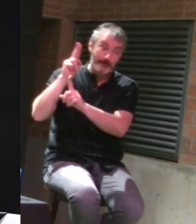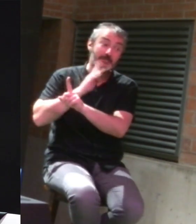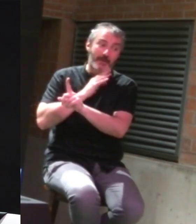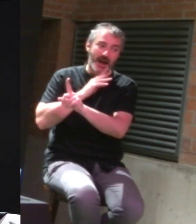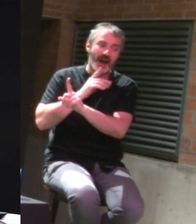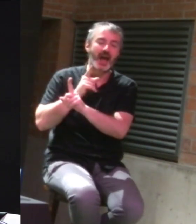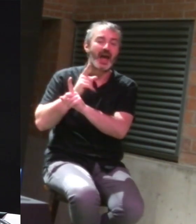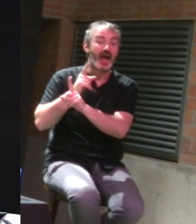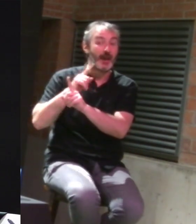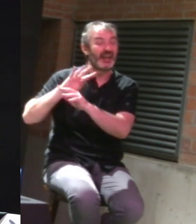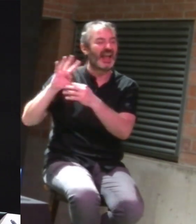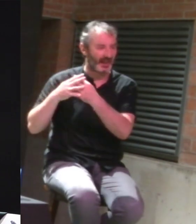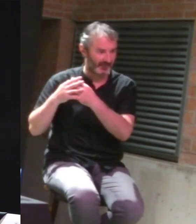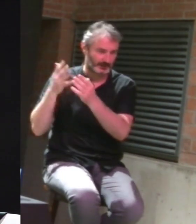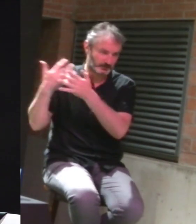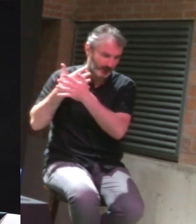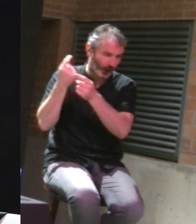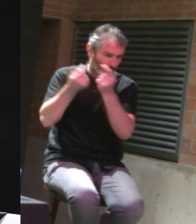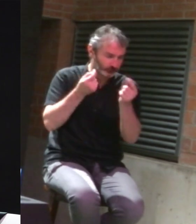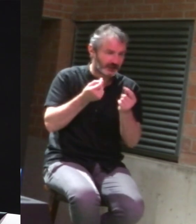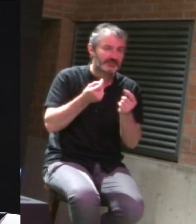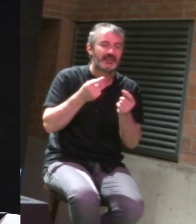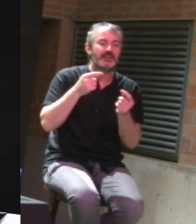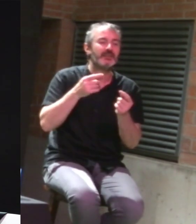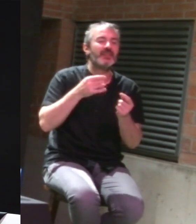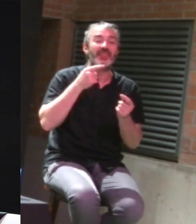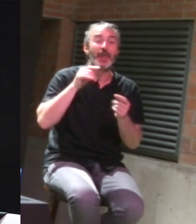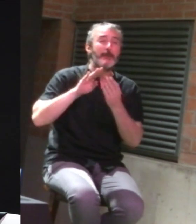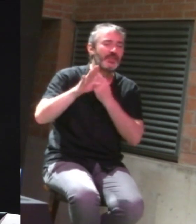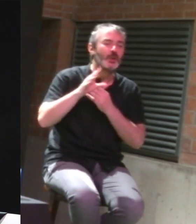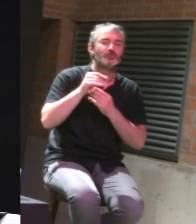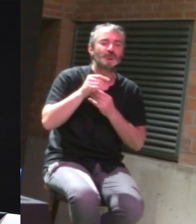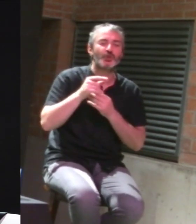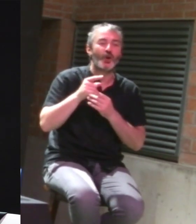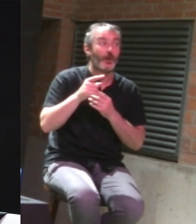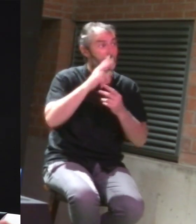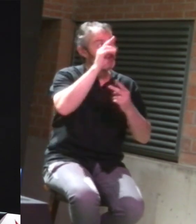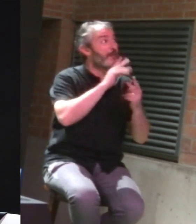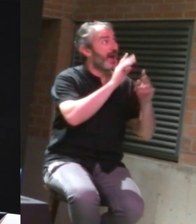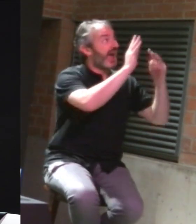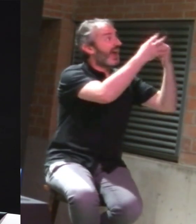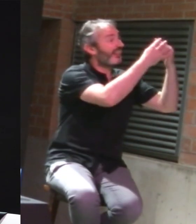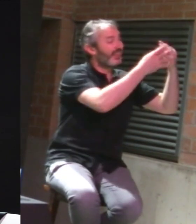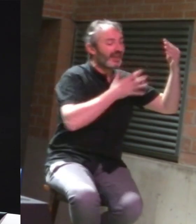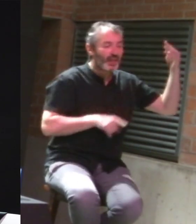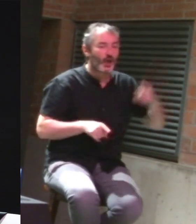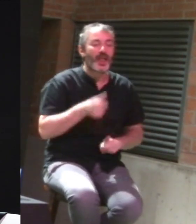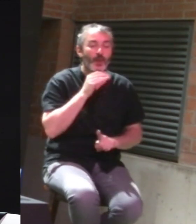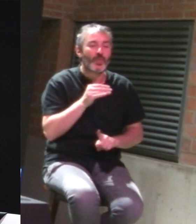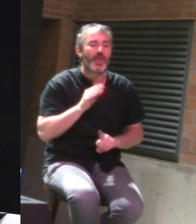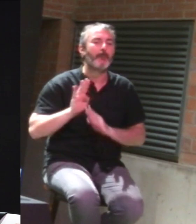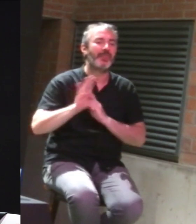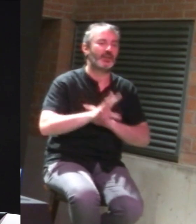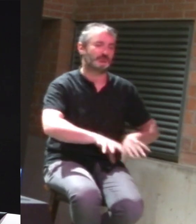donava menjar. Això és important, com a xarxa de veïnatge. Això avui en dia seria impensable. Vull